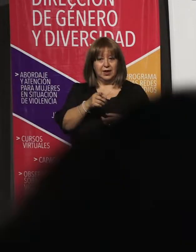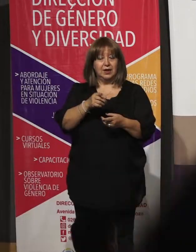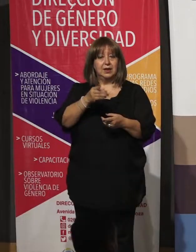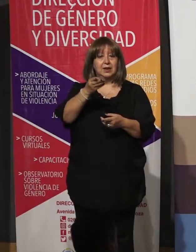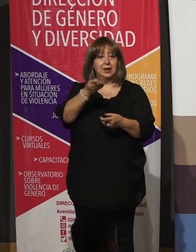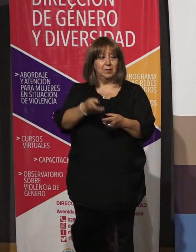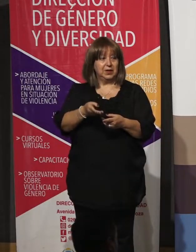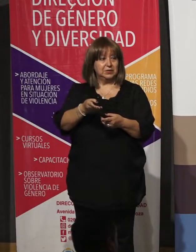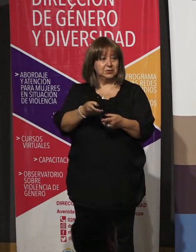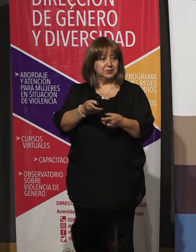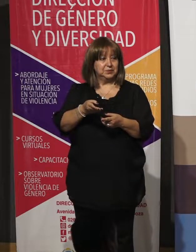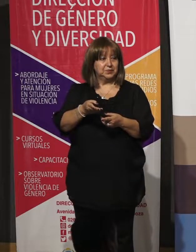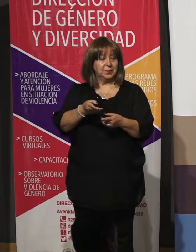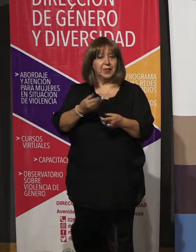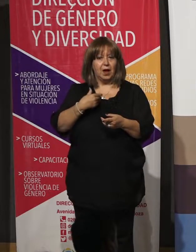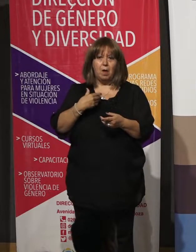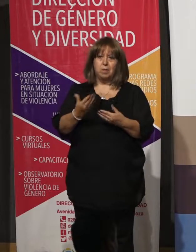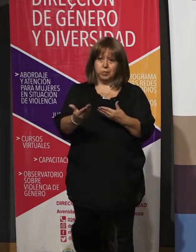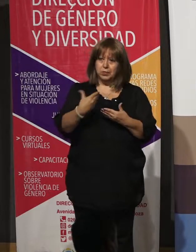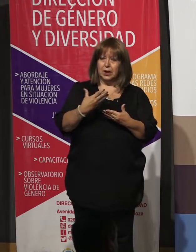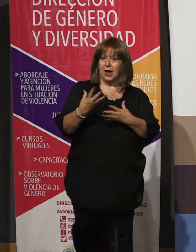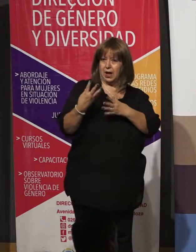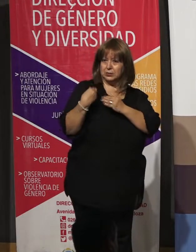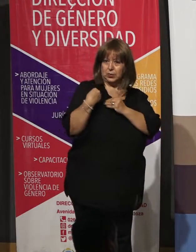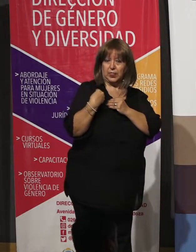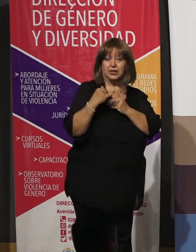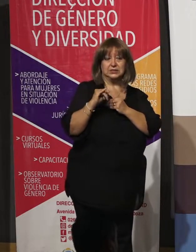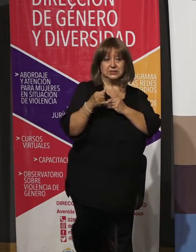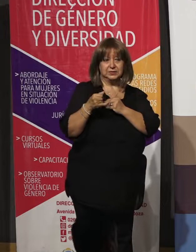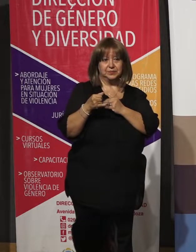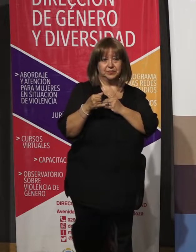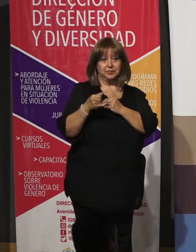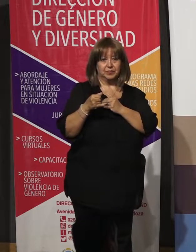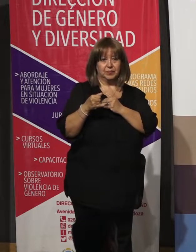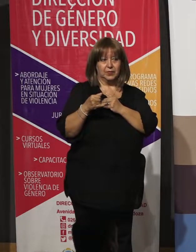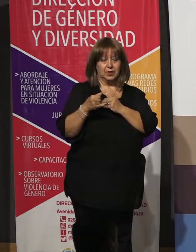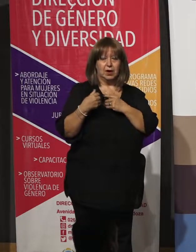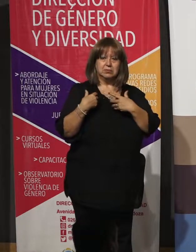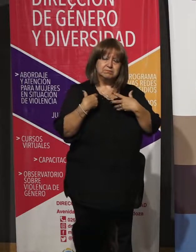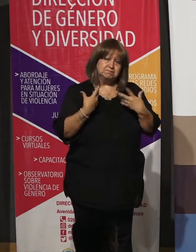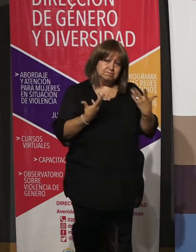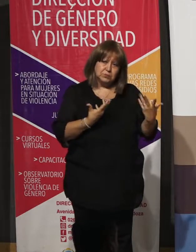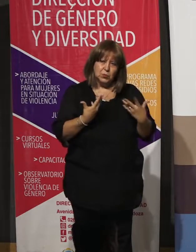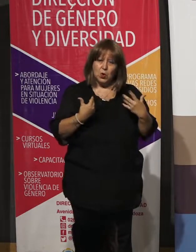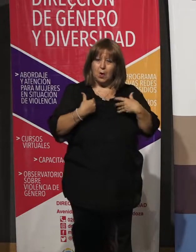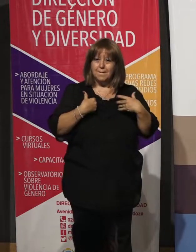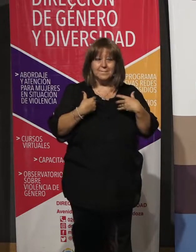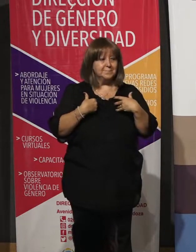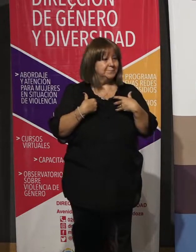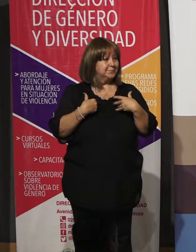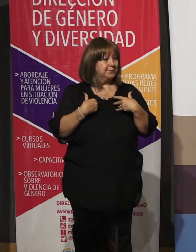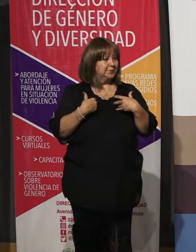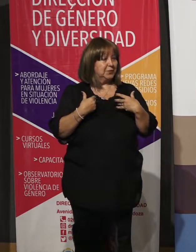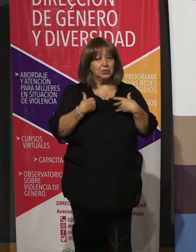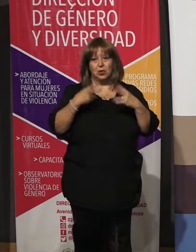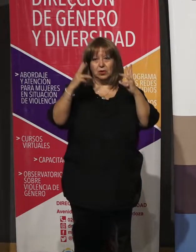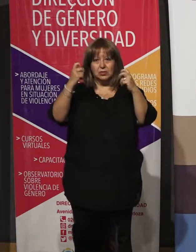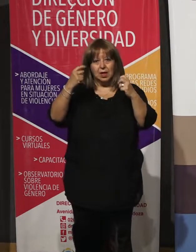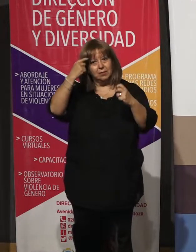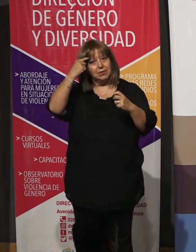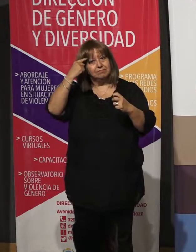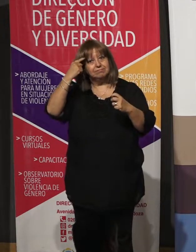en conjunto me ha ayudado a poder abarcar toda esta